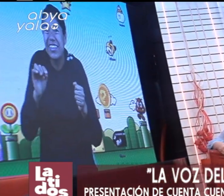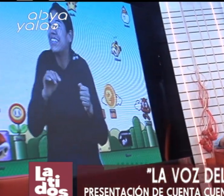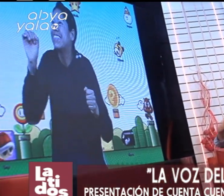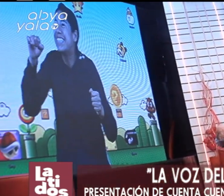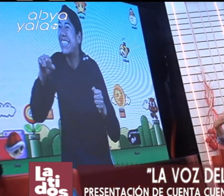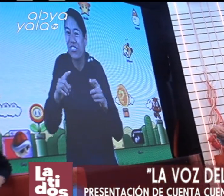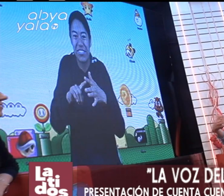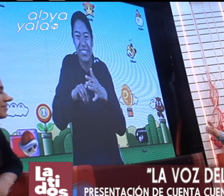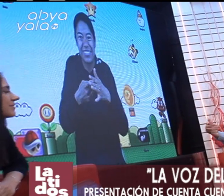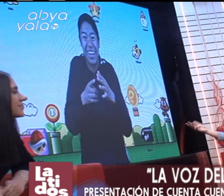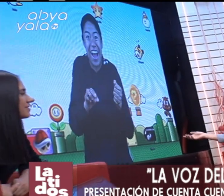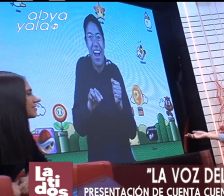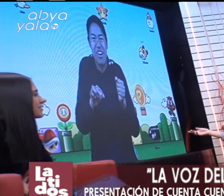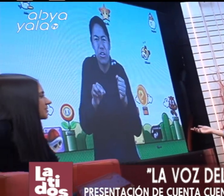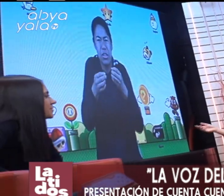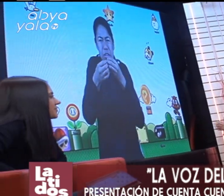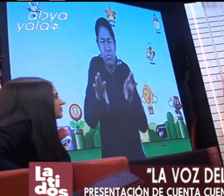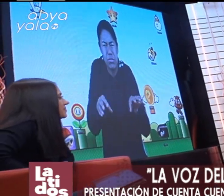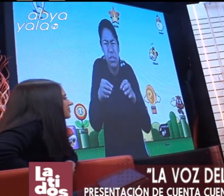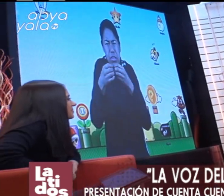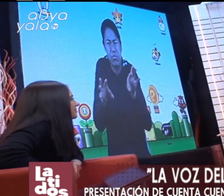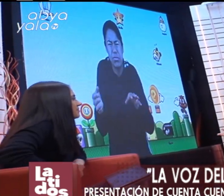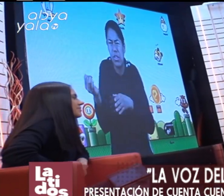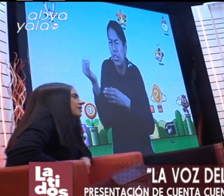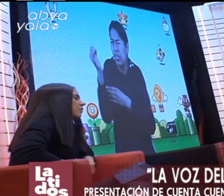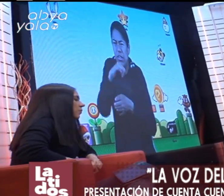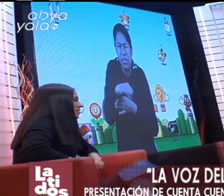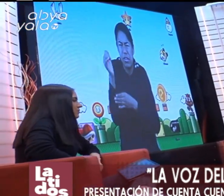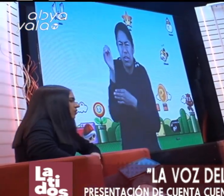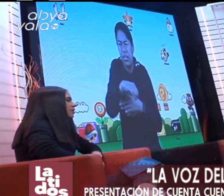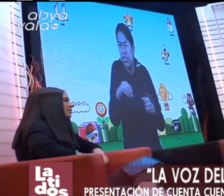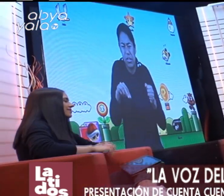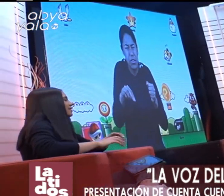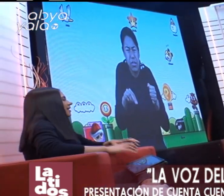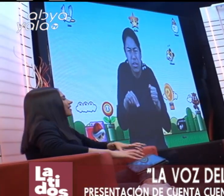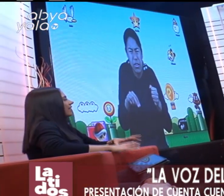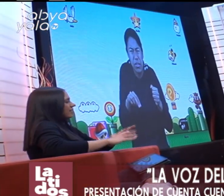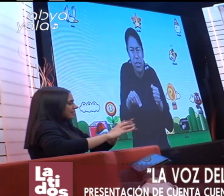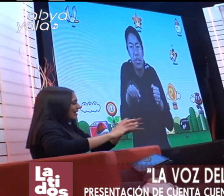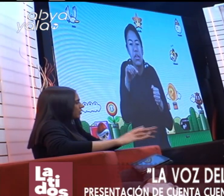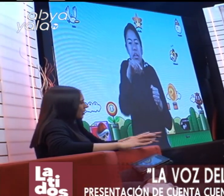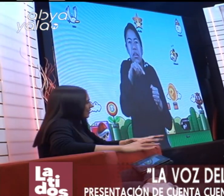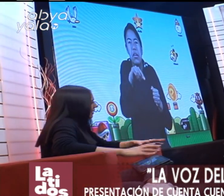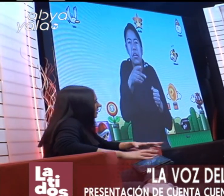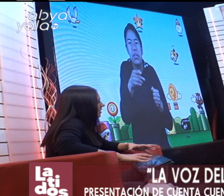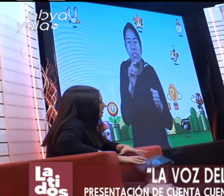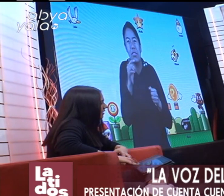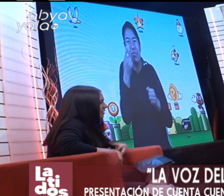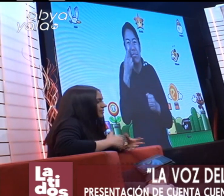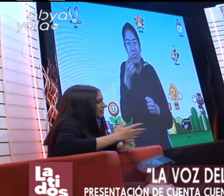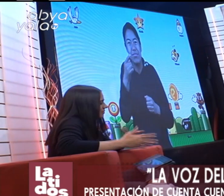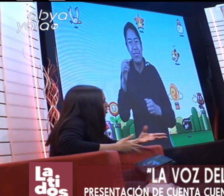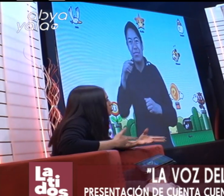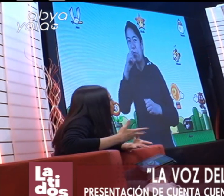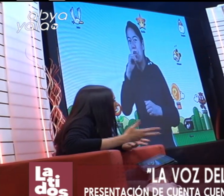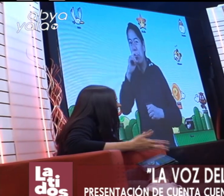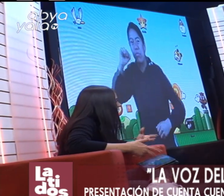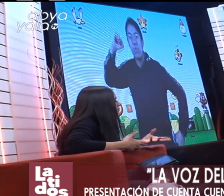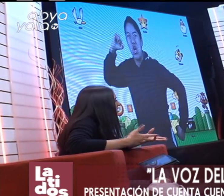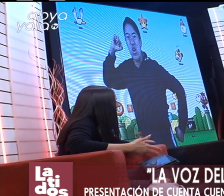lo traducimos pues, para los oyentes en este caso. Buenísimo. ¿Qué se estará dando en este taller? ¿Qué nociones, qué herramientas le estarán